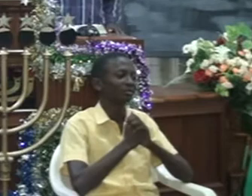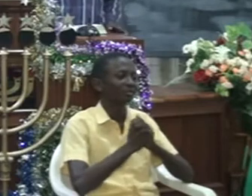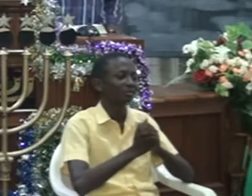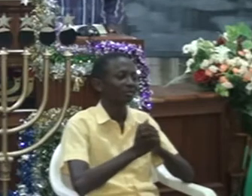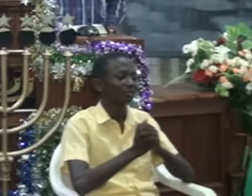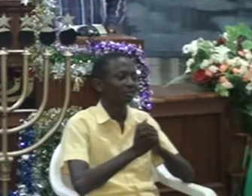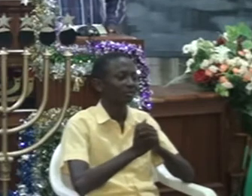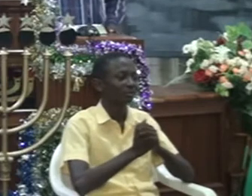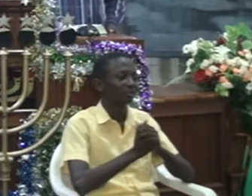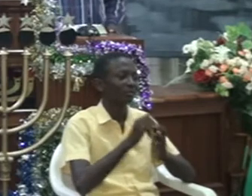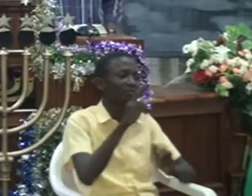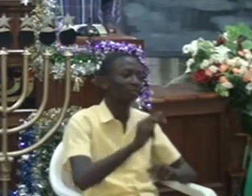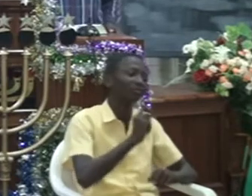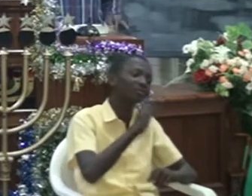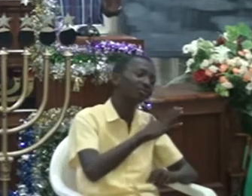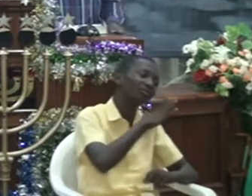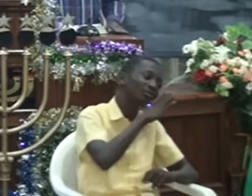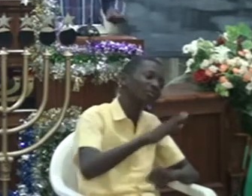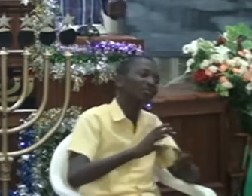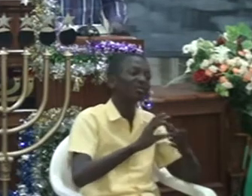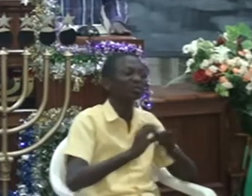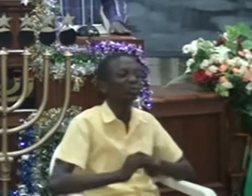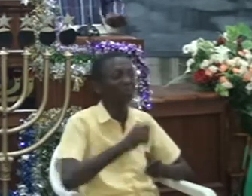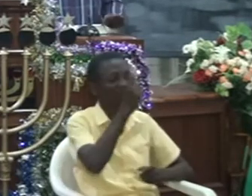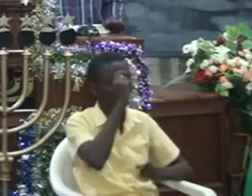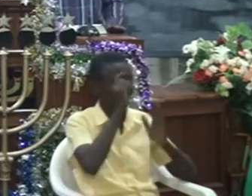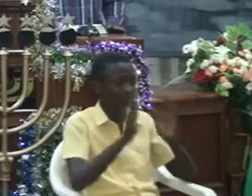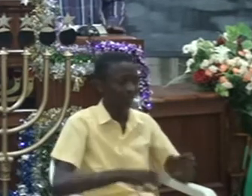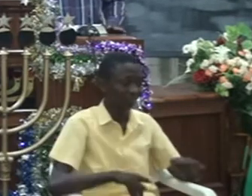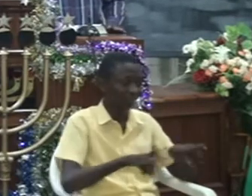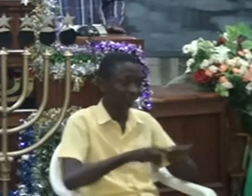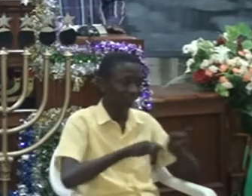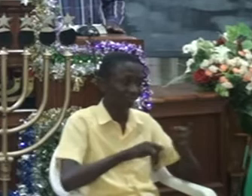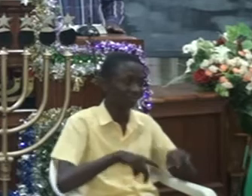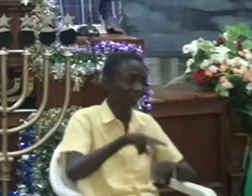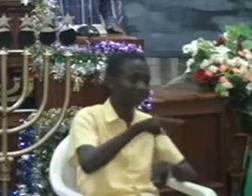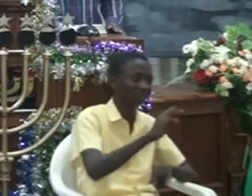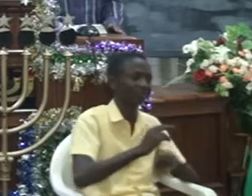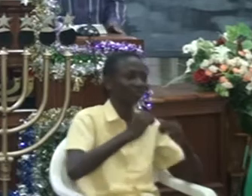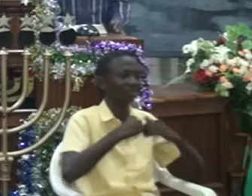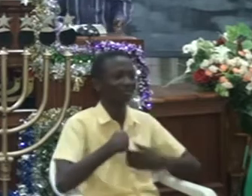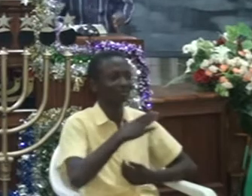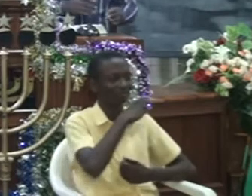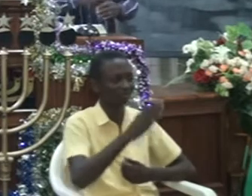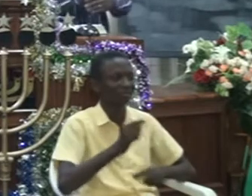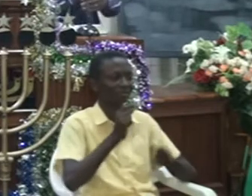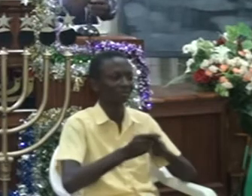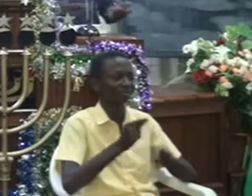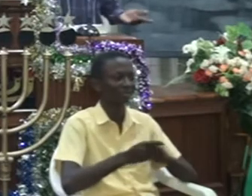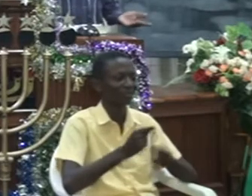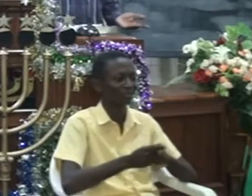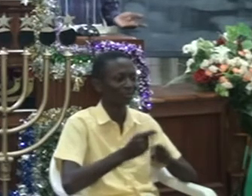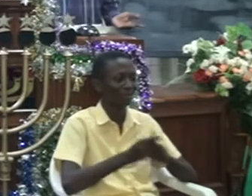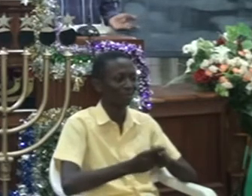Le Saint-Esprit. Ne soyez pas des pharisiens. Même si tu n'as plus de mots. Mais